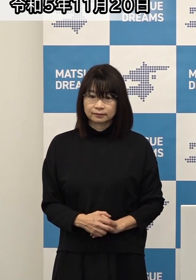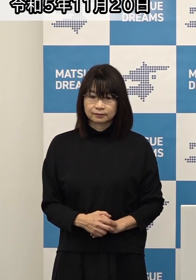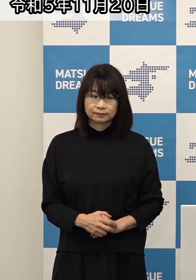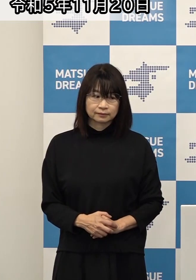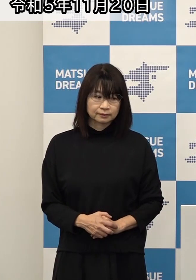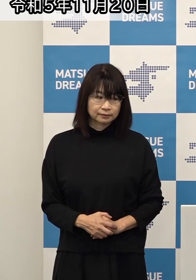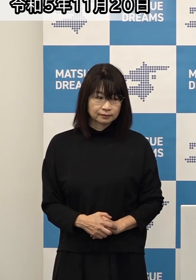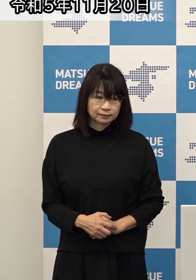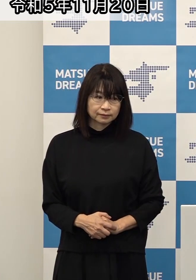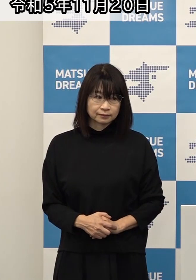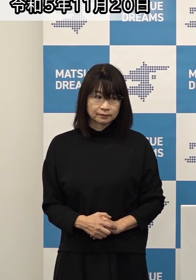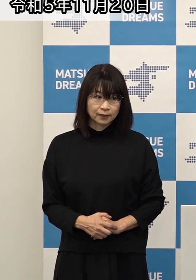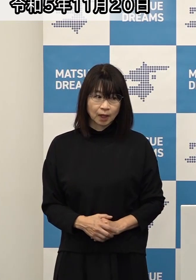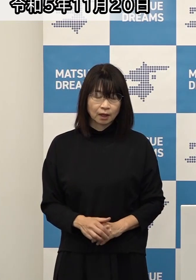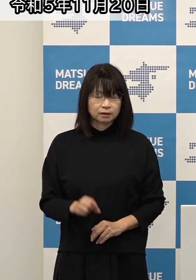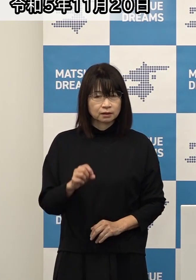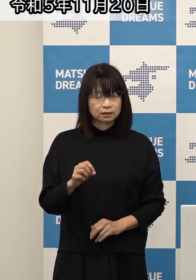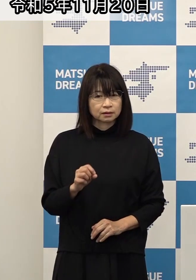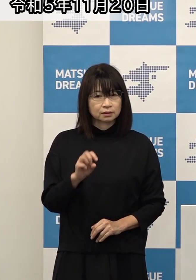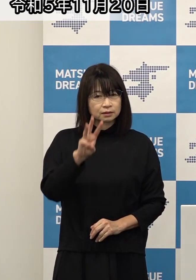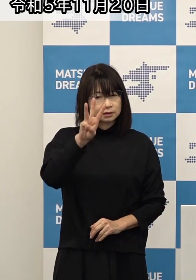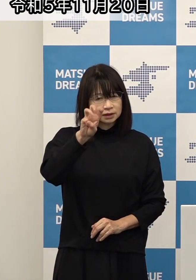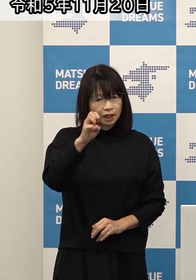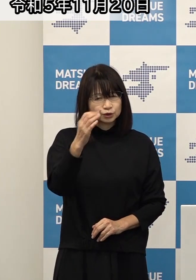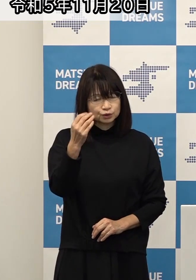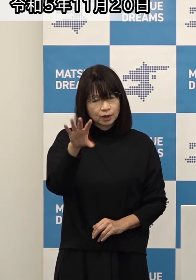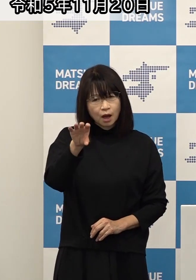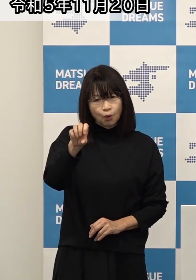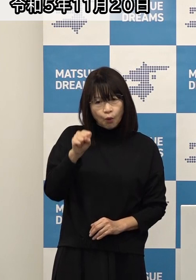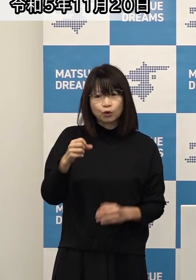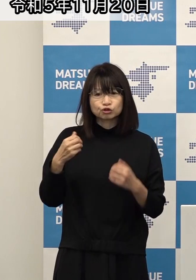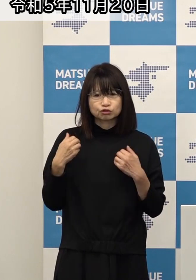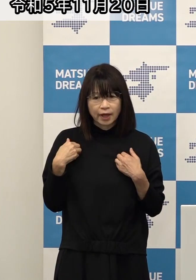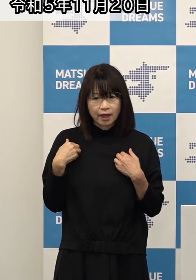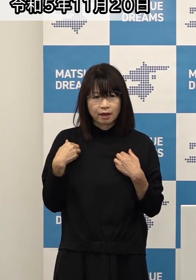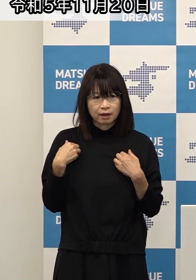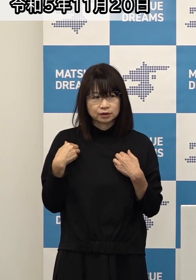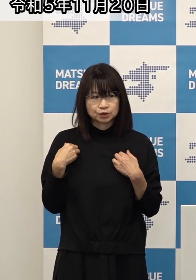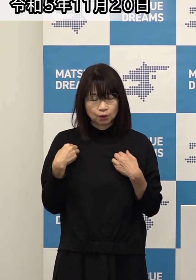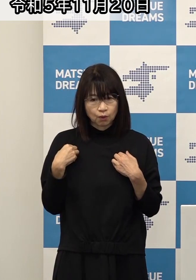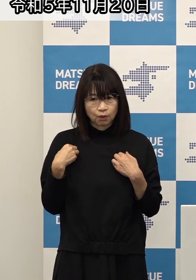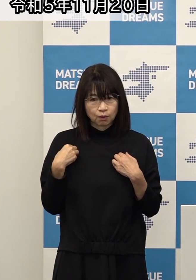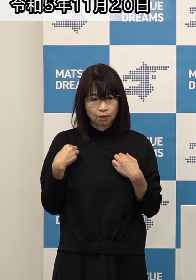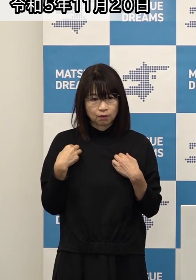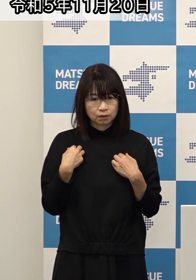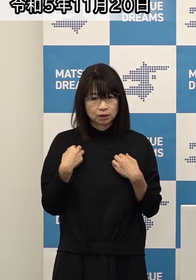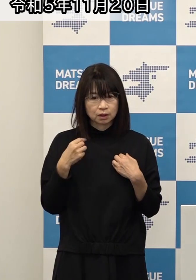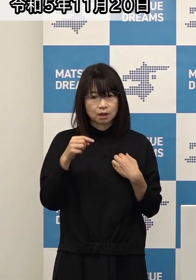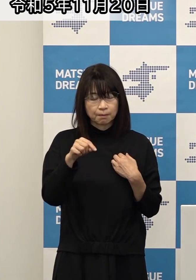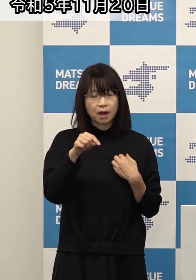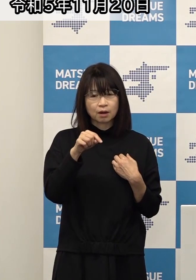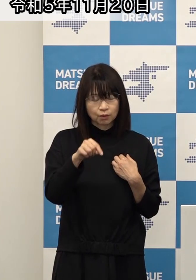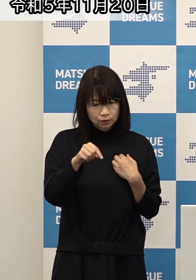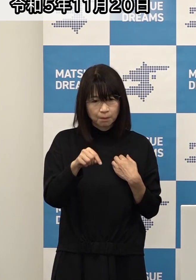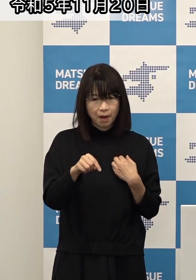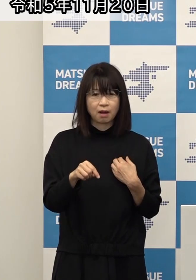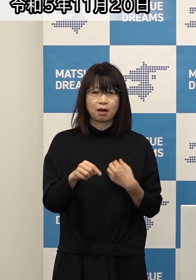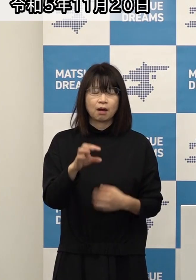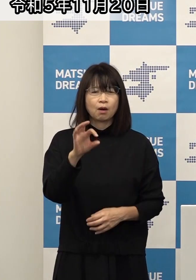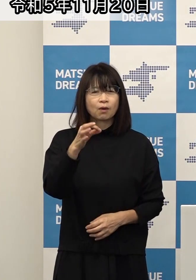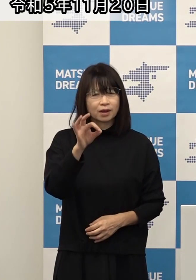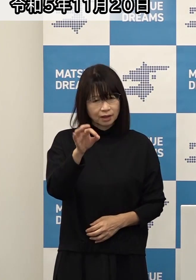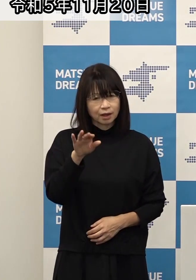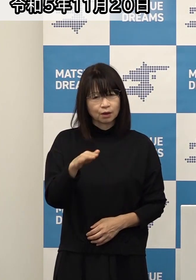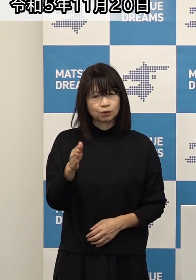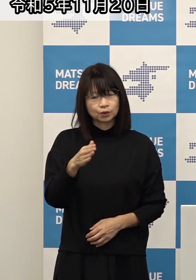ですけれども、はい、これ、実施設計込みということですけど、大体 そのこのぐらいの規模感というのが分